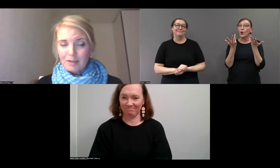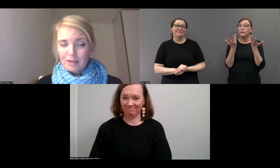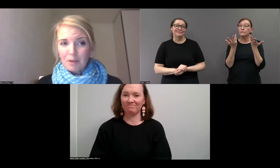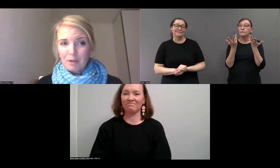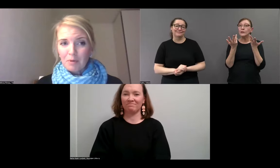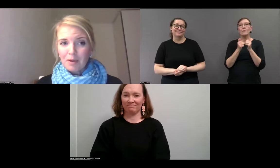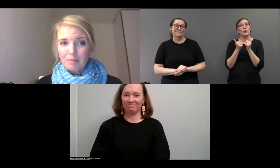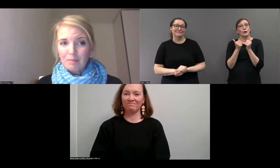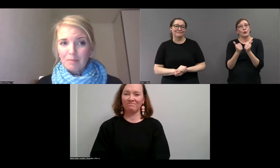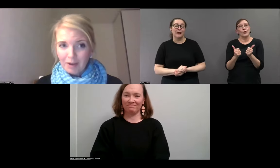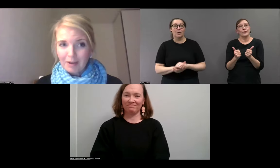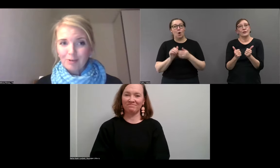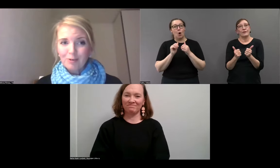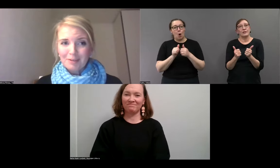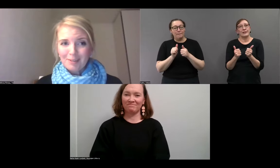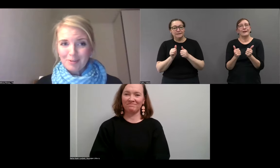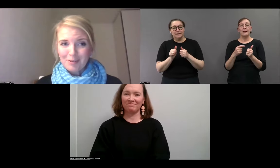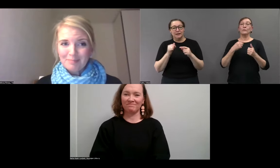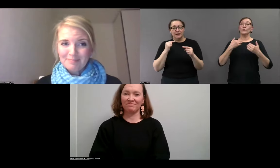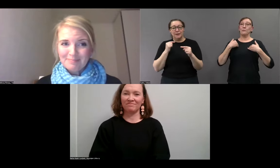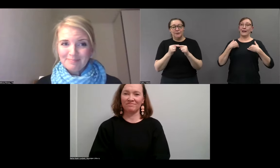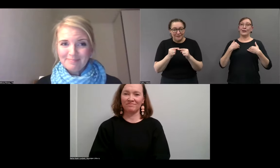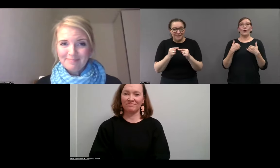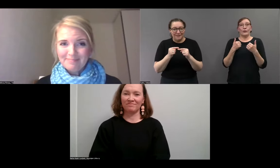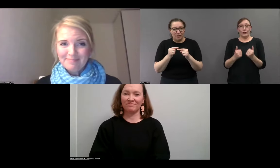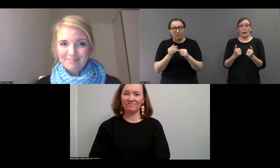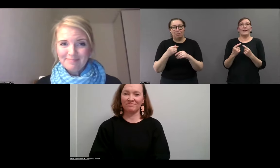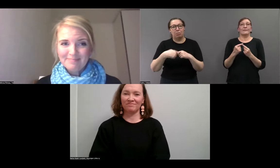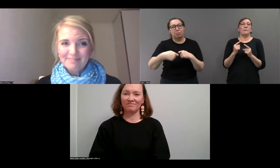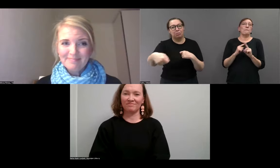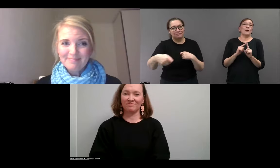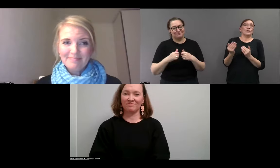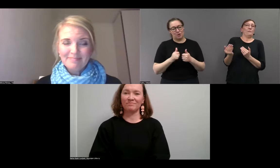Toivottavasti nopeammin myöhemmin. Se on mun henkilökohtainen.